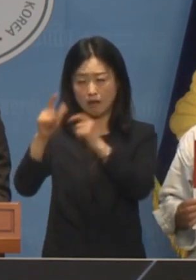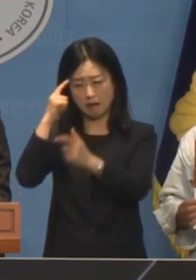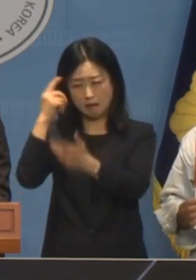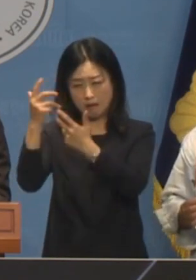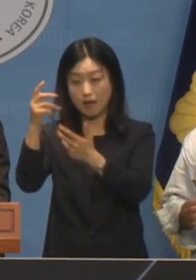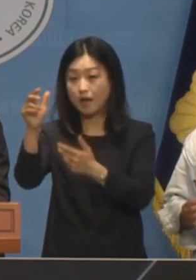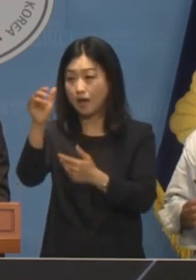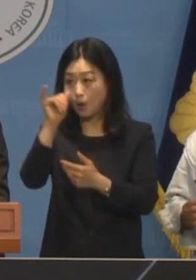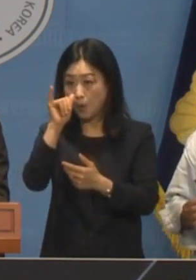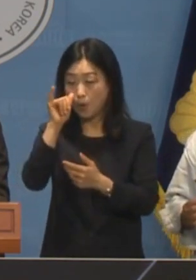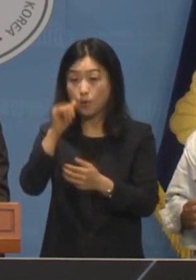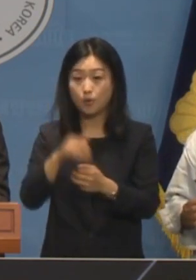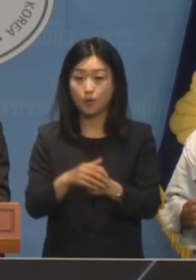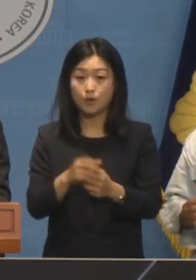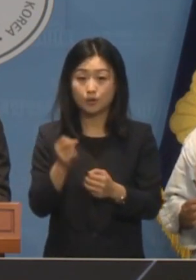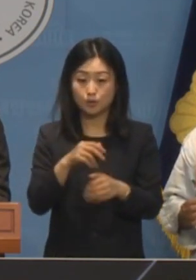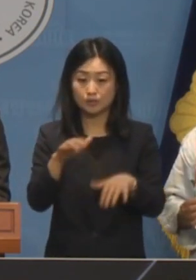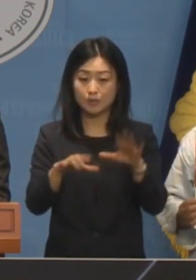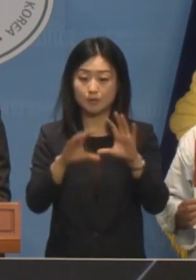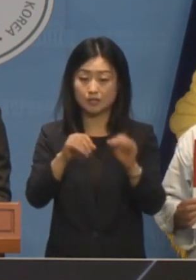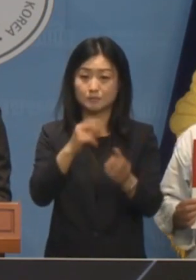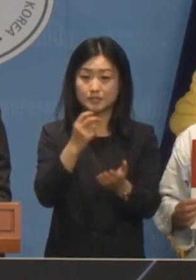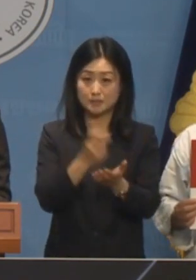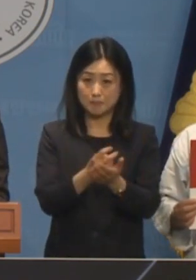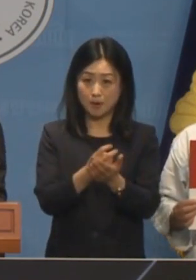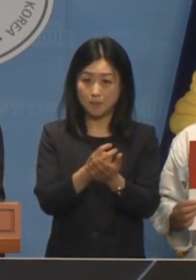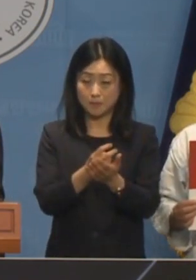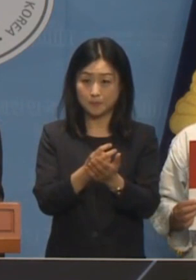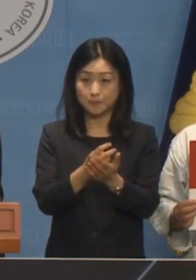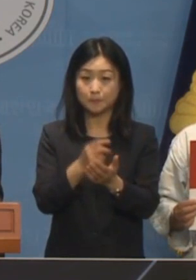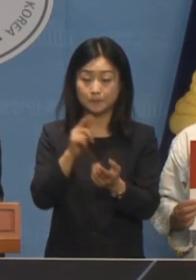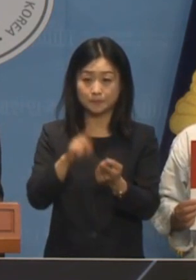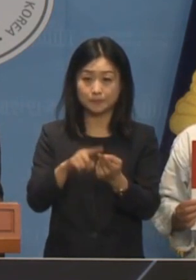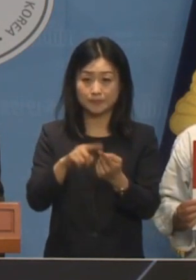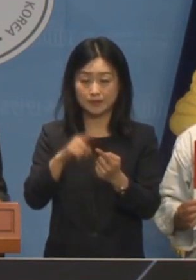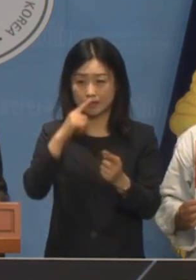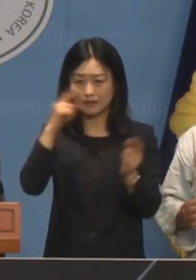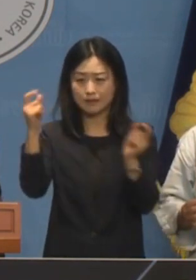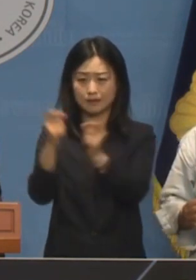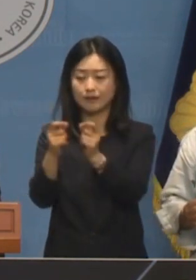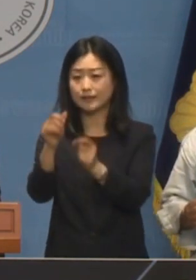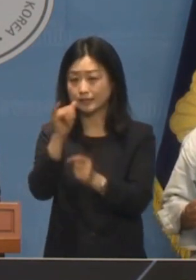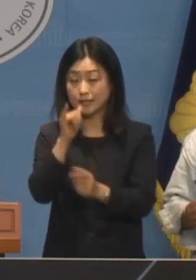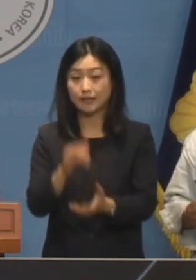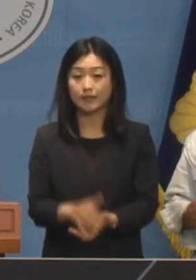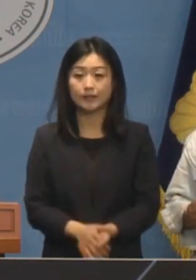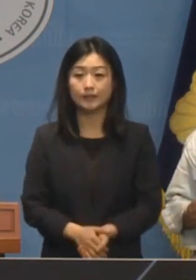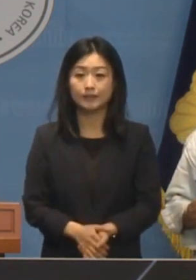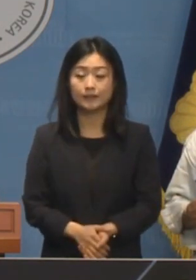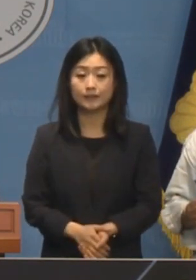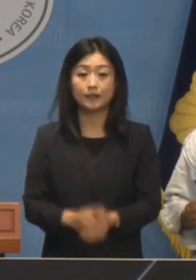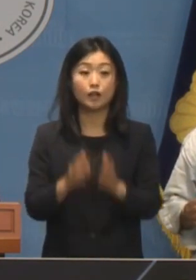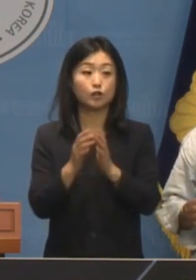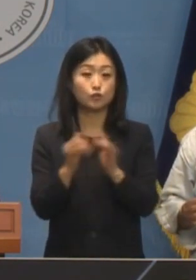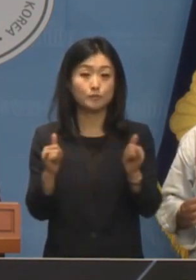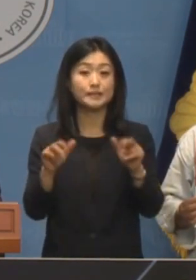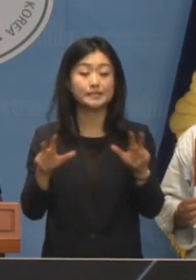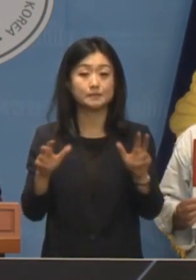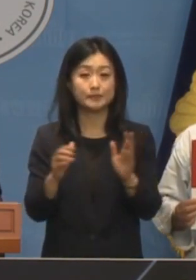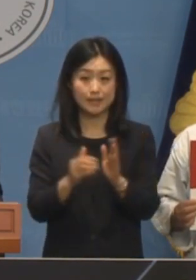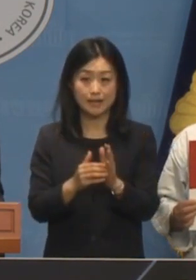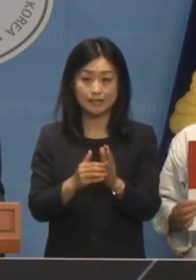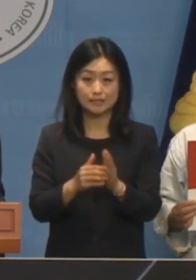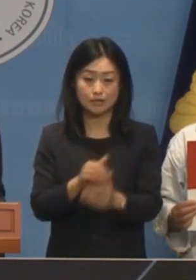성주류화와 친차별금지법 지향성을 보이고 있어 심히 개탄스럽다. 우리 국민은 지금까지